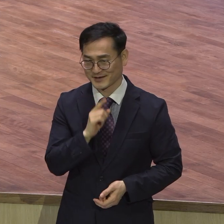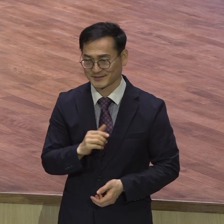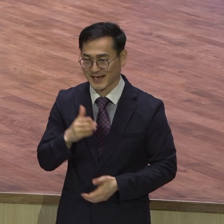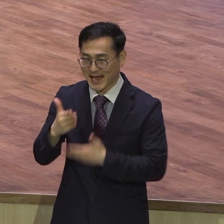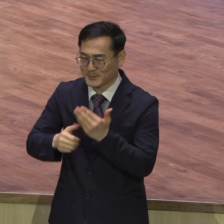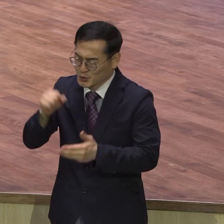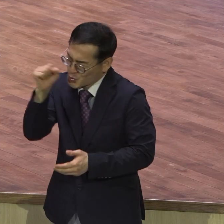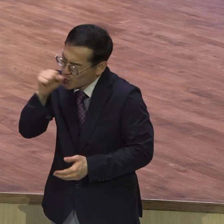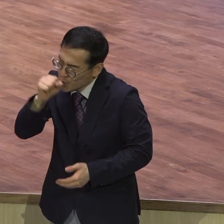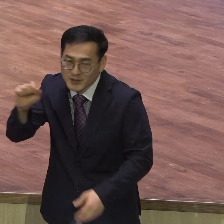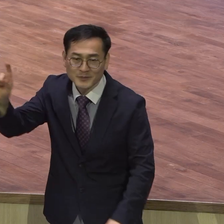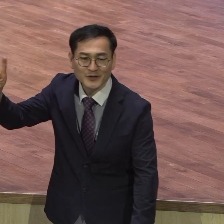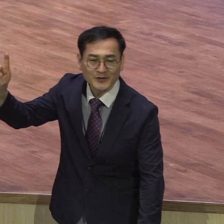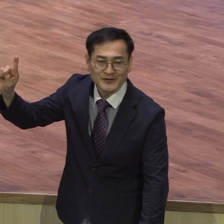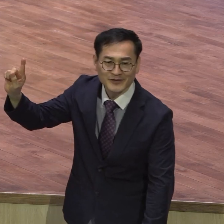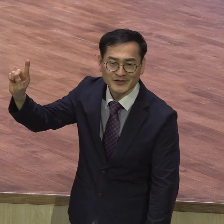가겠어요